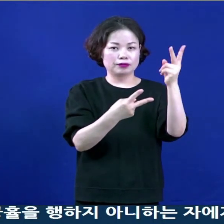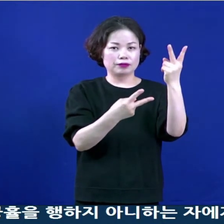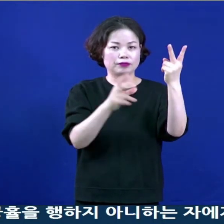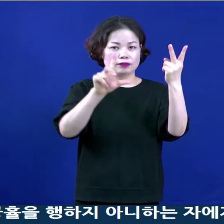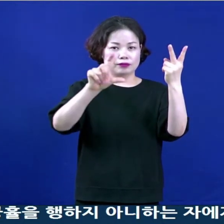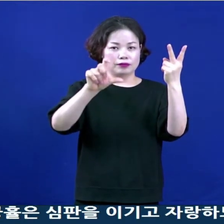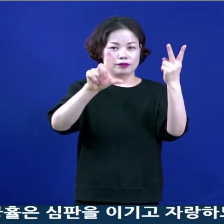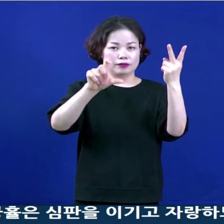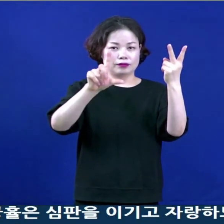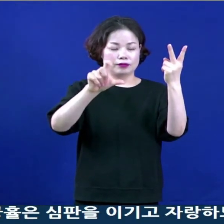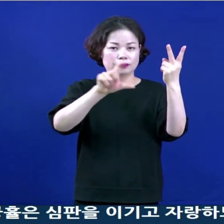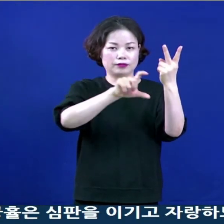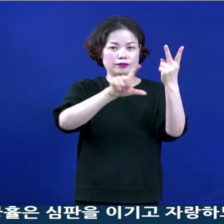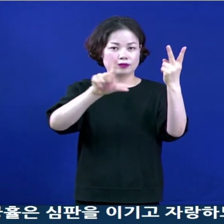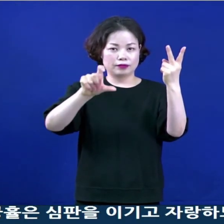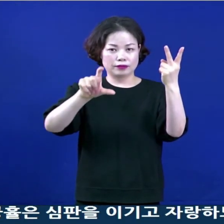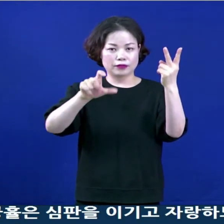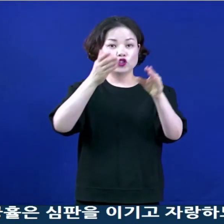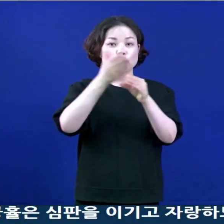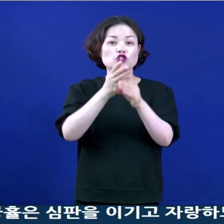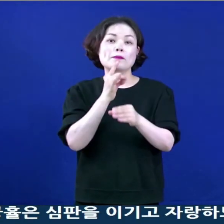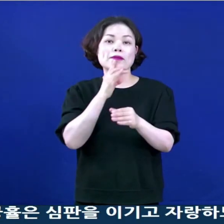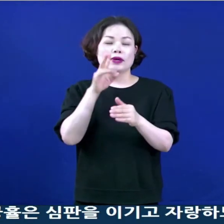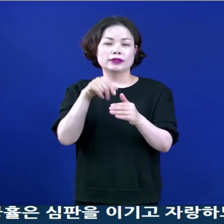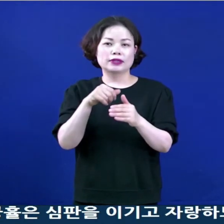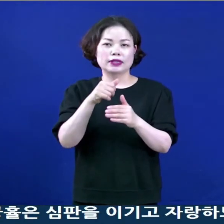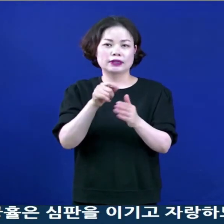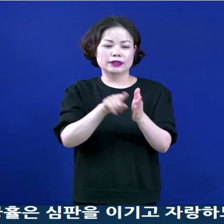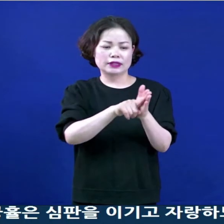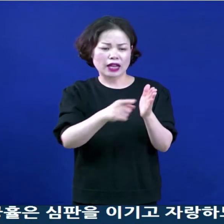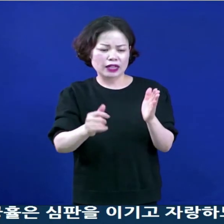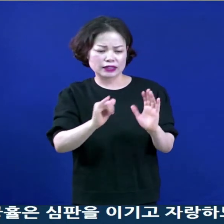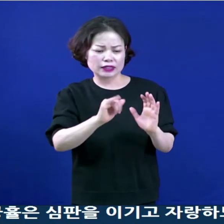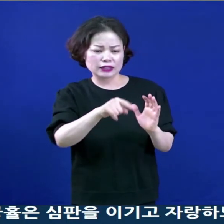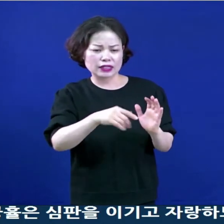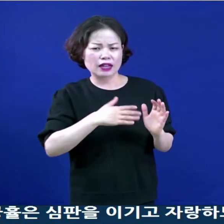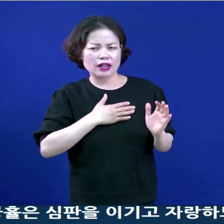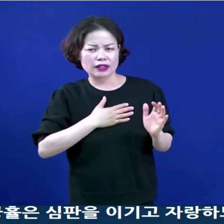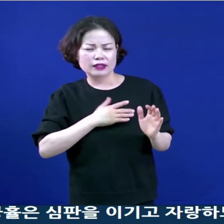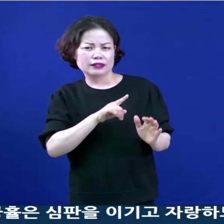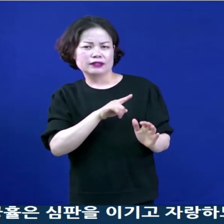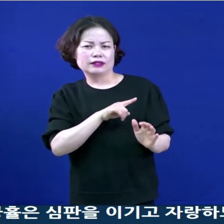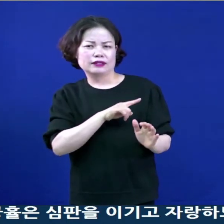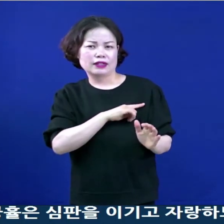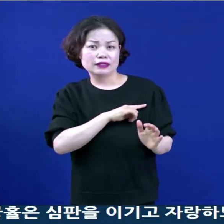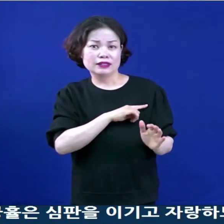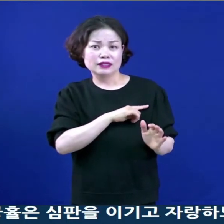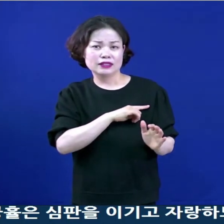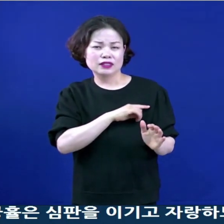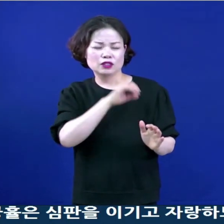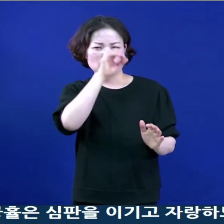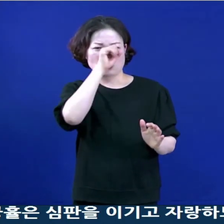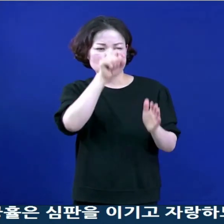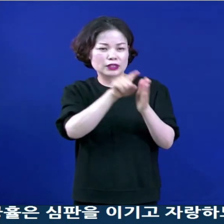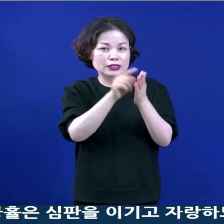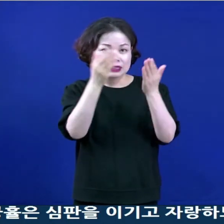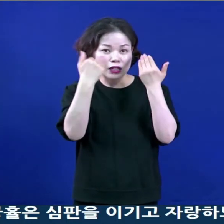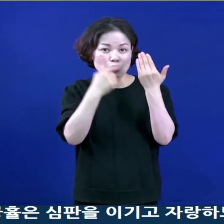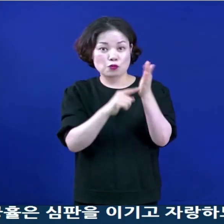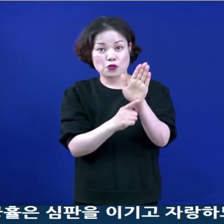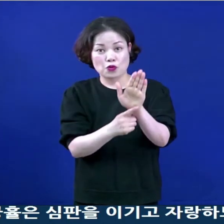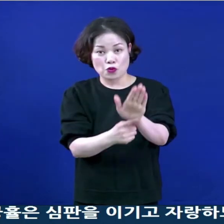15절 중간만 제가 읽을 거예요. 이 타락한 세상에 대한 제가 아는 한 가장 좋은 신약 성경의